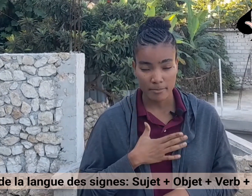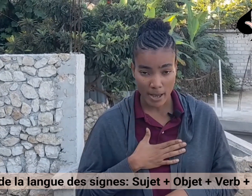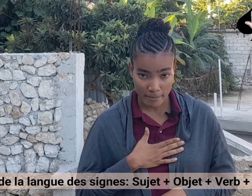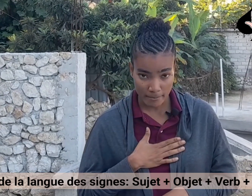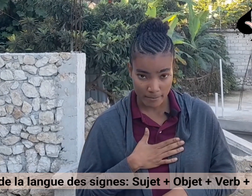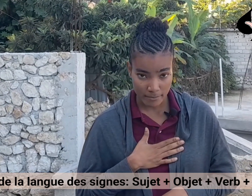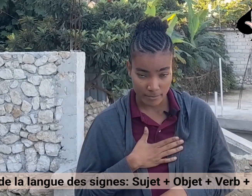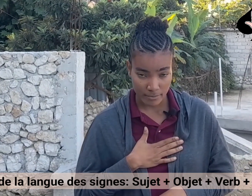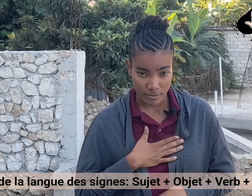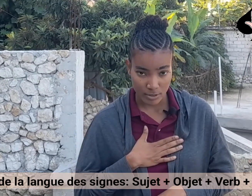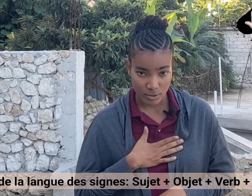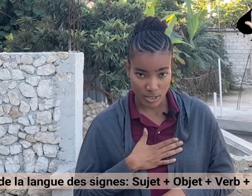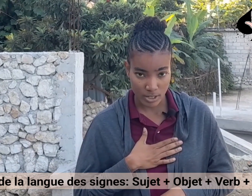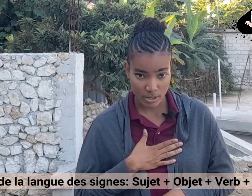Pam, ok?